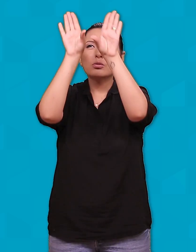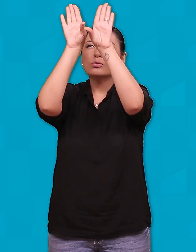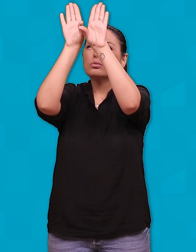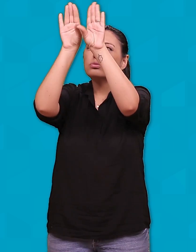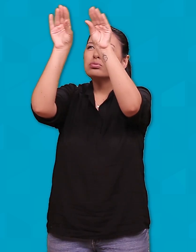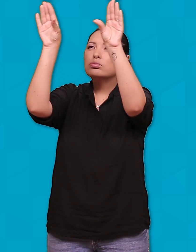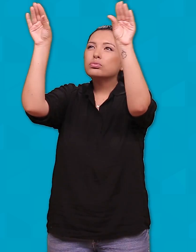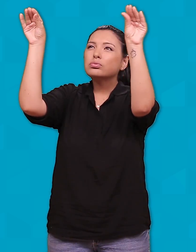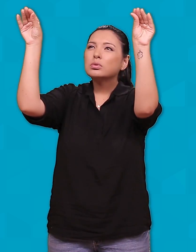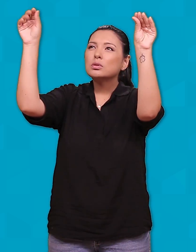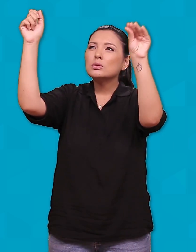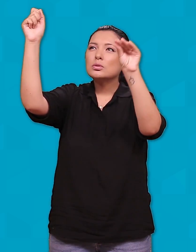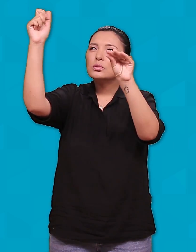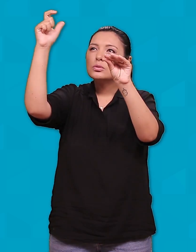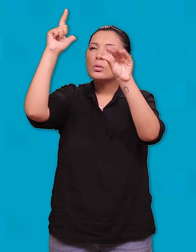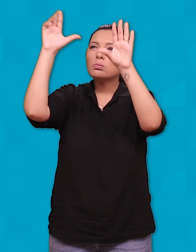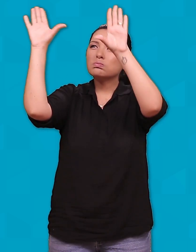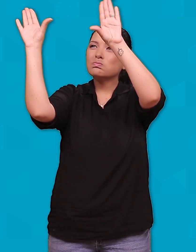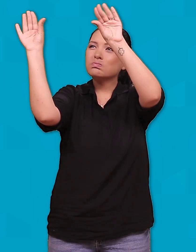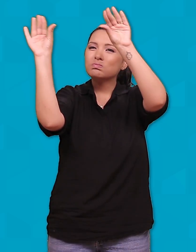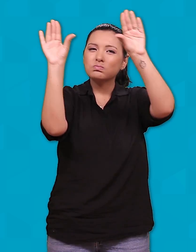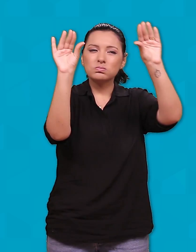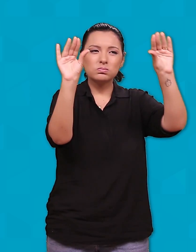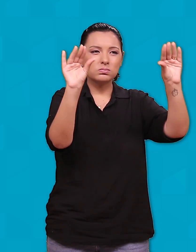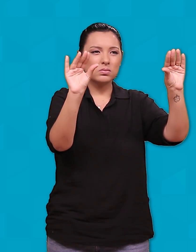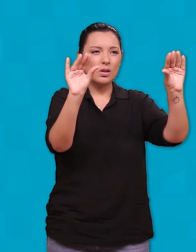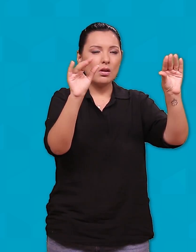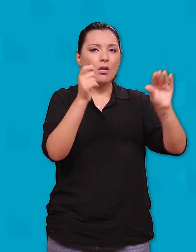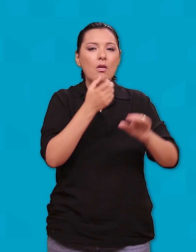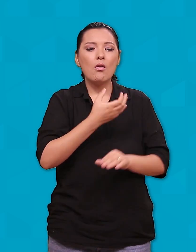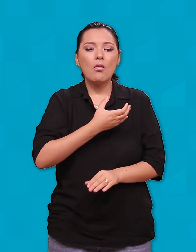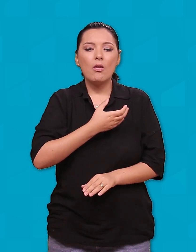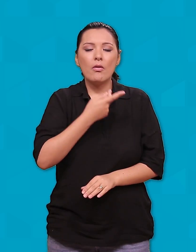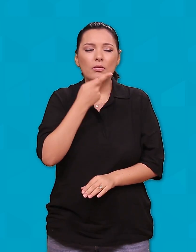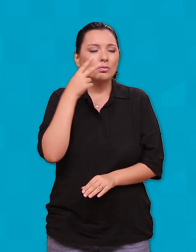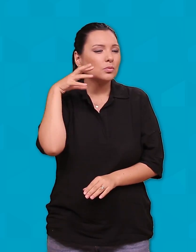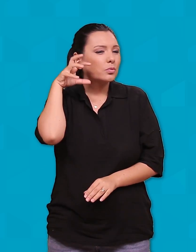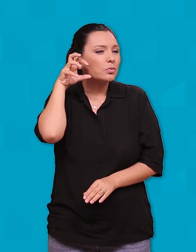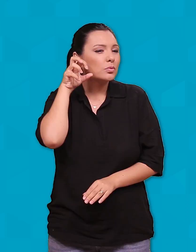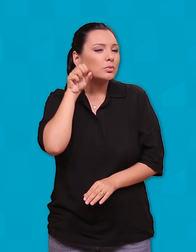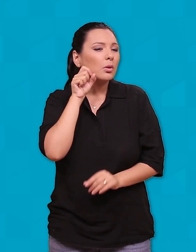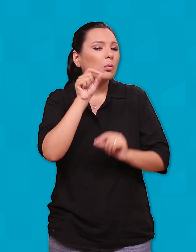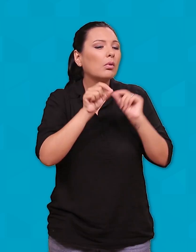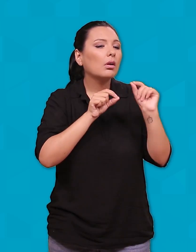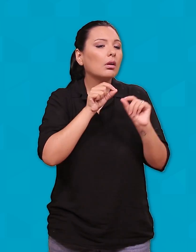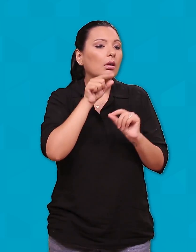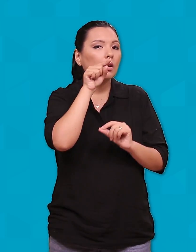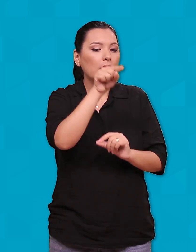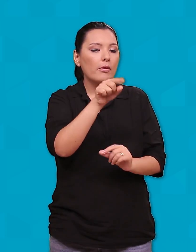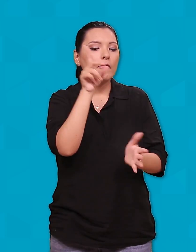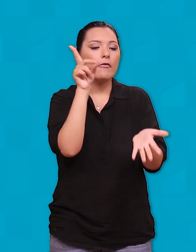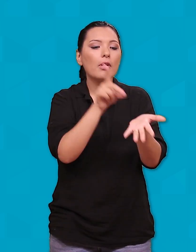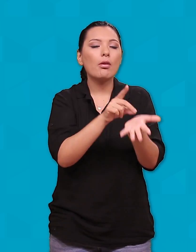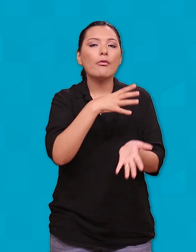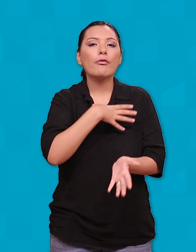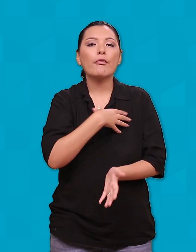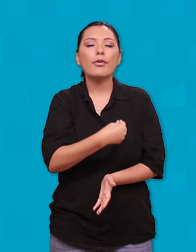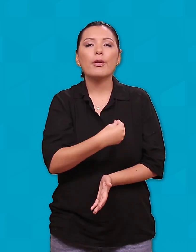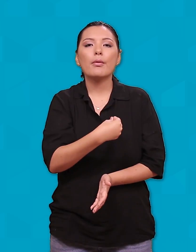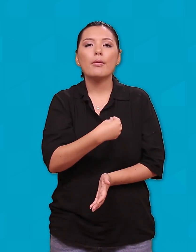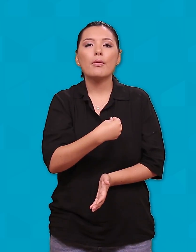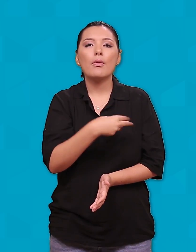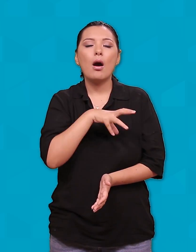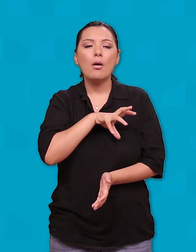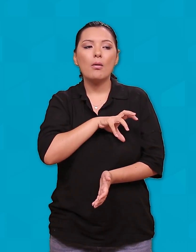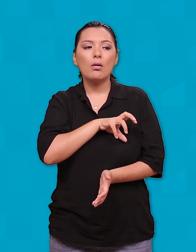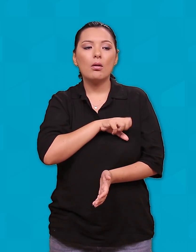cobriu com sua sombra. E da nuvem uma voz dizia: Este é o meu Filho amado, no